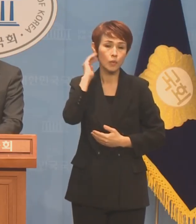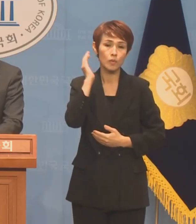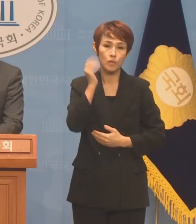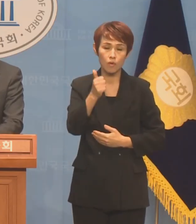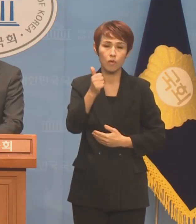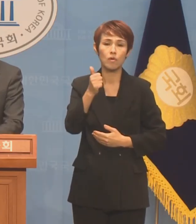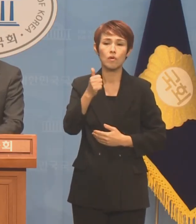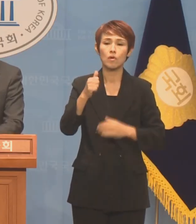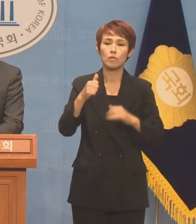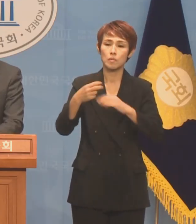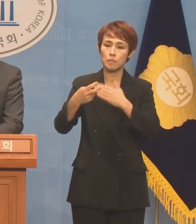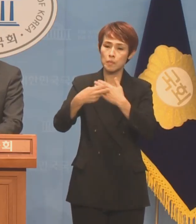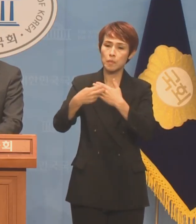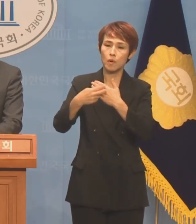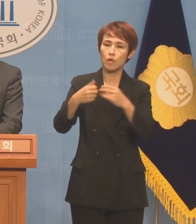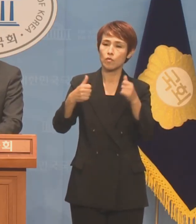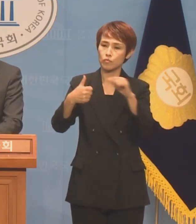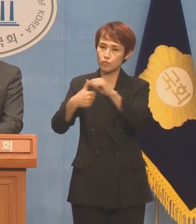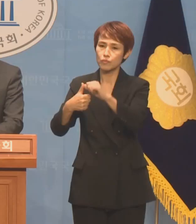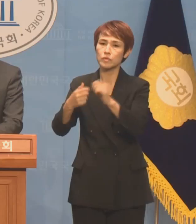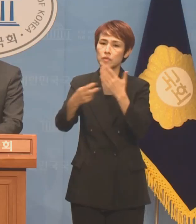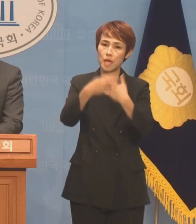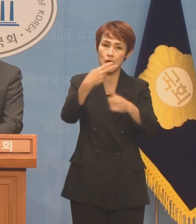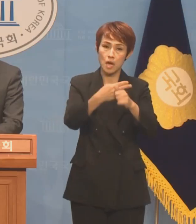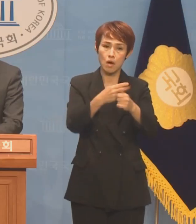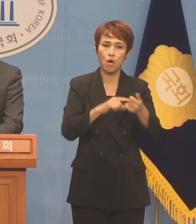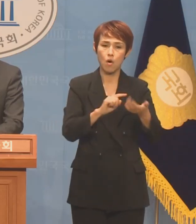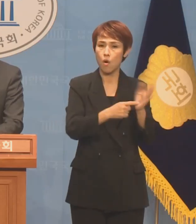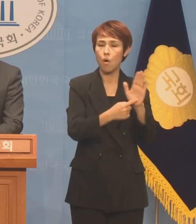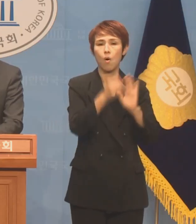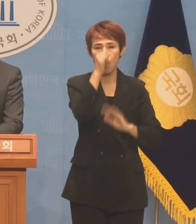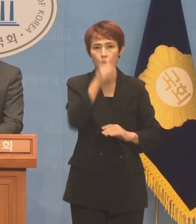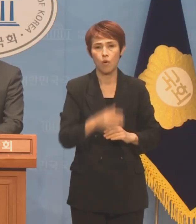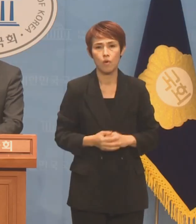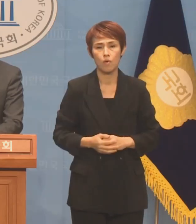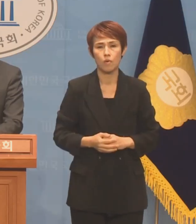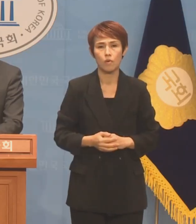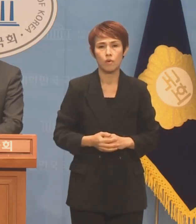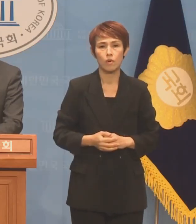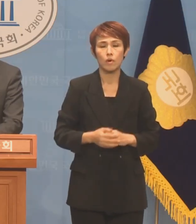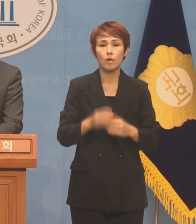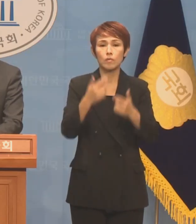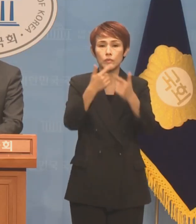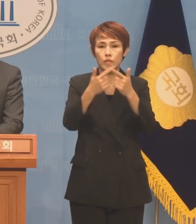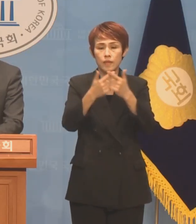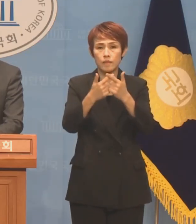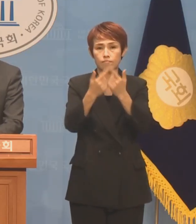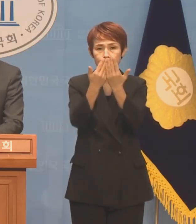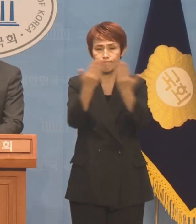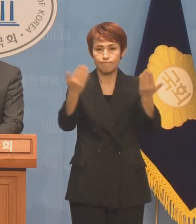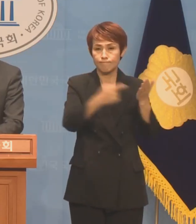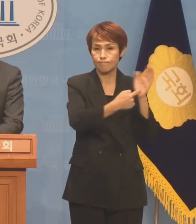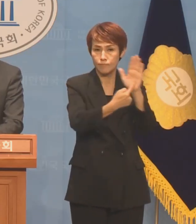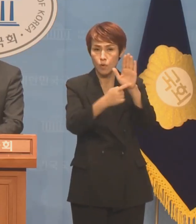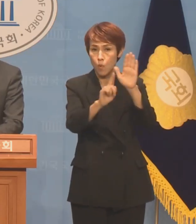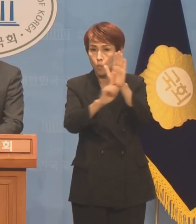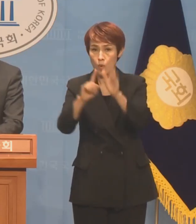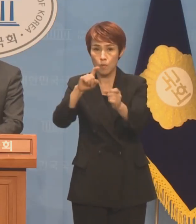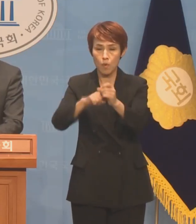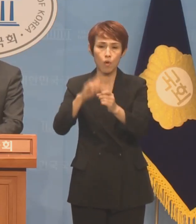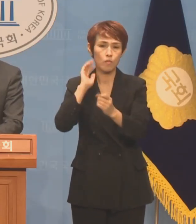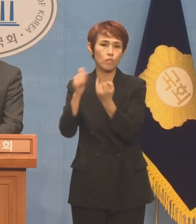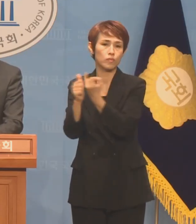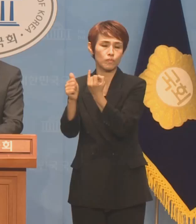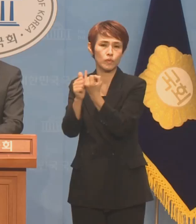자문의를 걸어놓고 있습니다. 23년 11월 부산 엑스포 유치 홍보를 위해 윤석열, 김건희